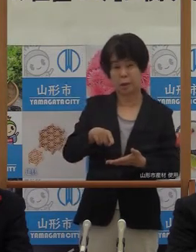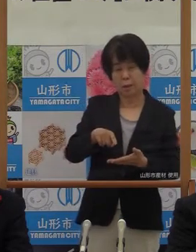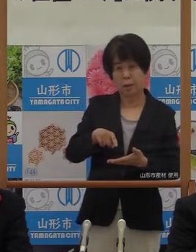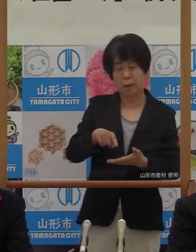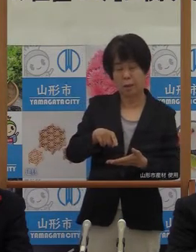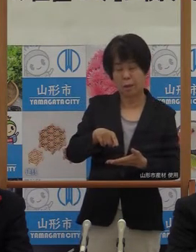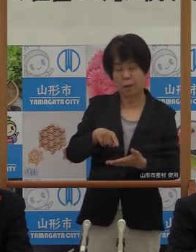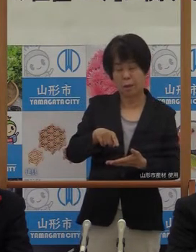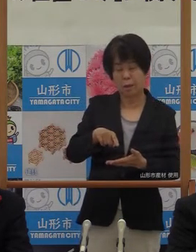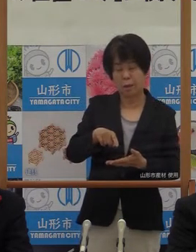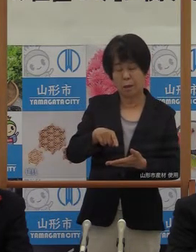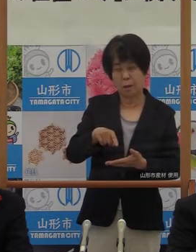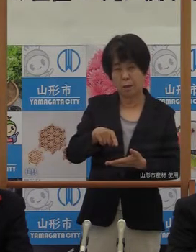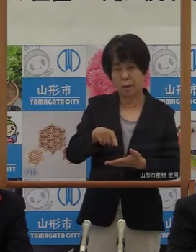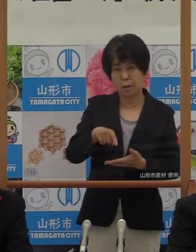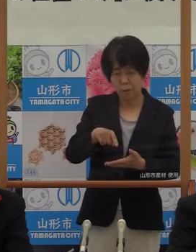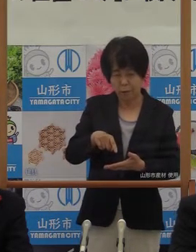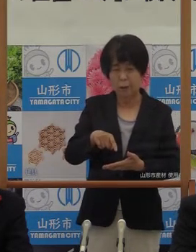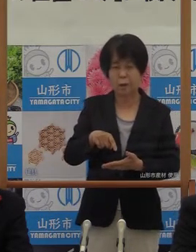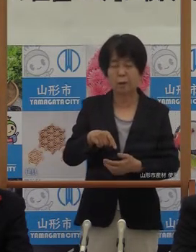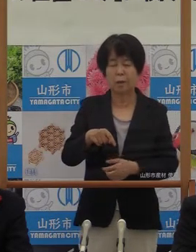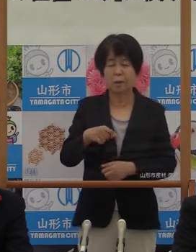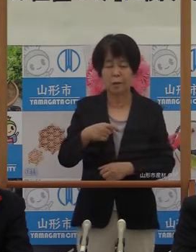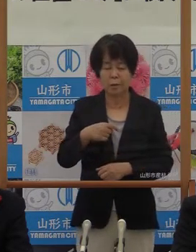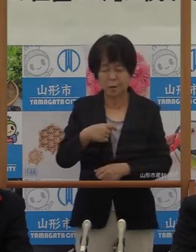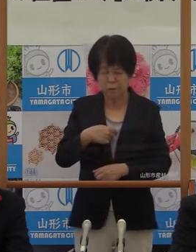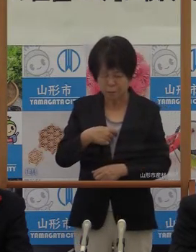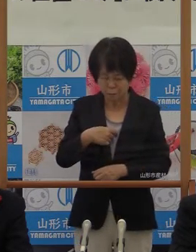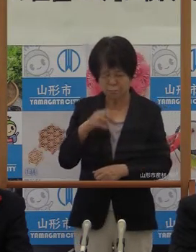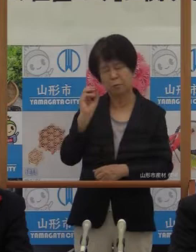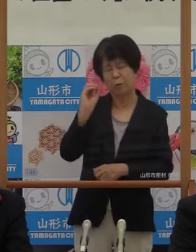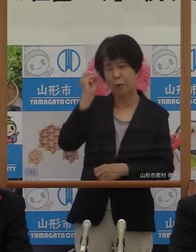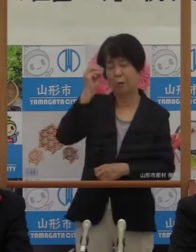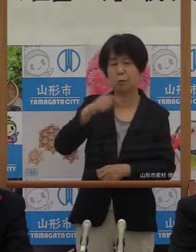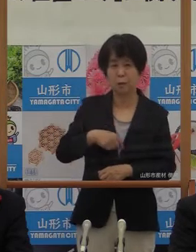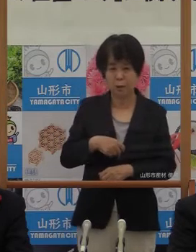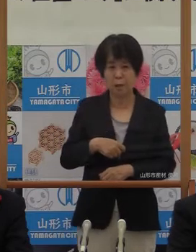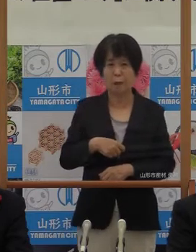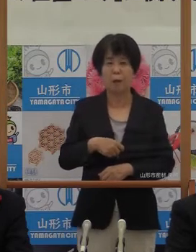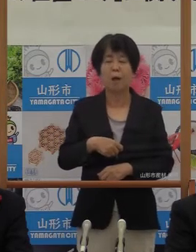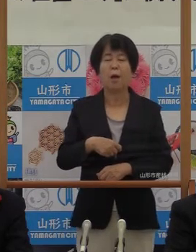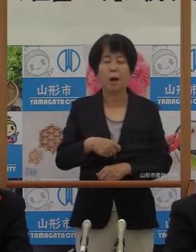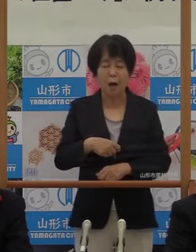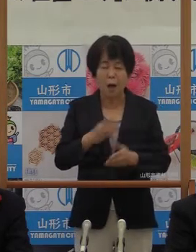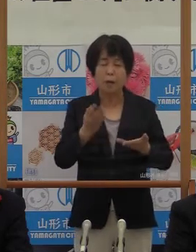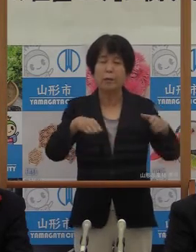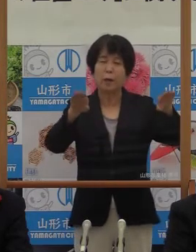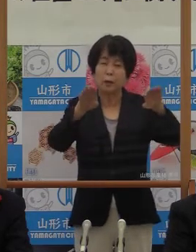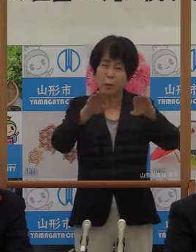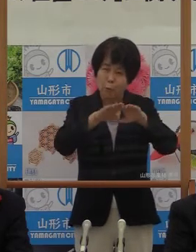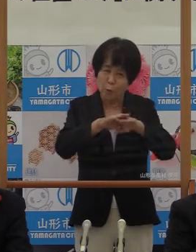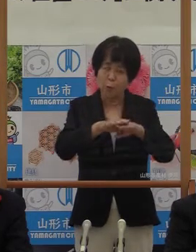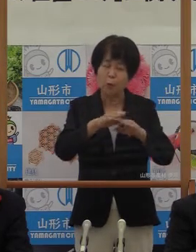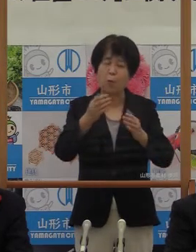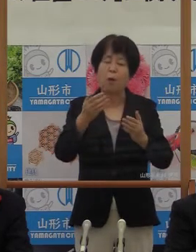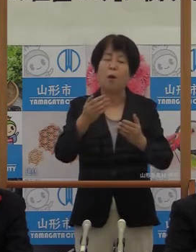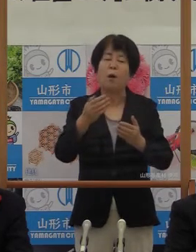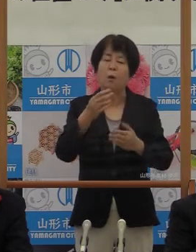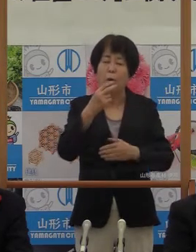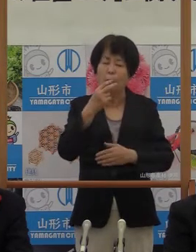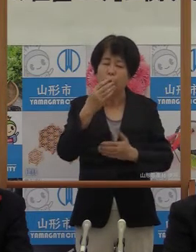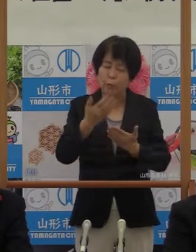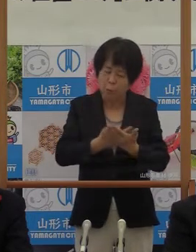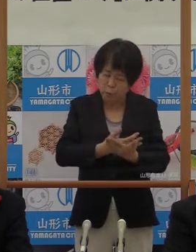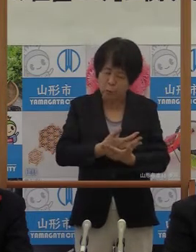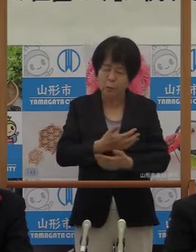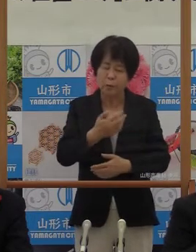に私自身深く感動いたしまして、それで、あ、ようやく残せる道が開けたなというふうに感じた次第で